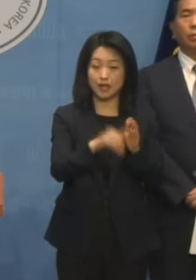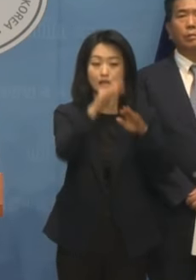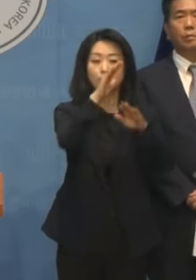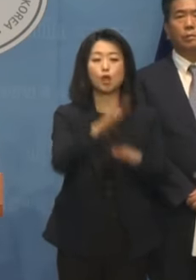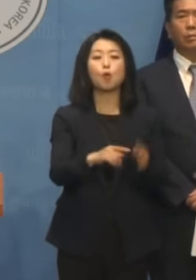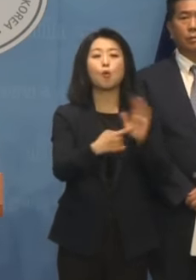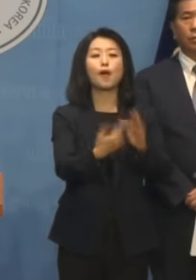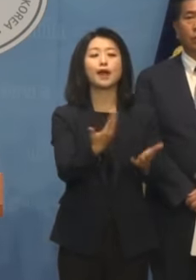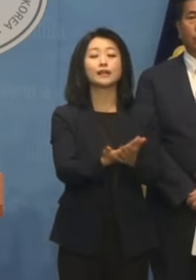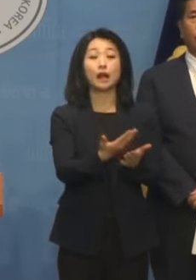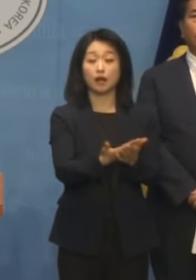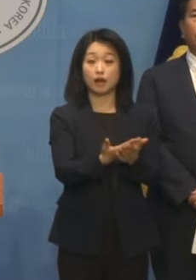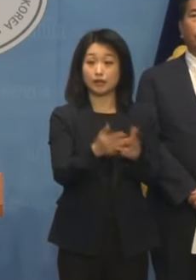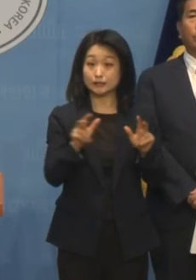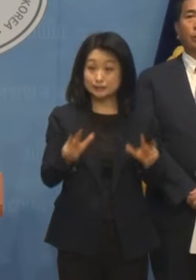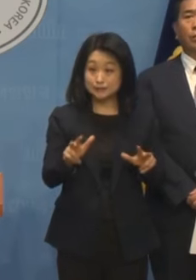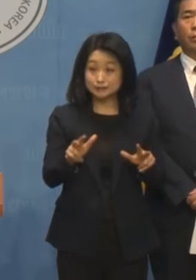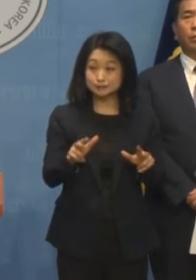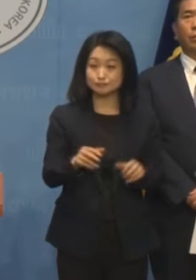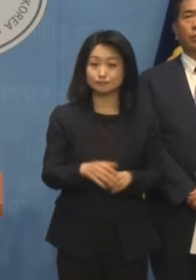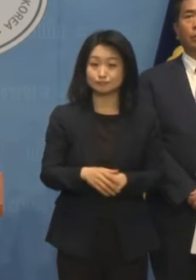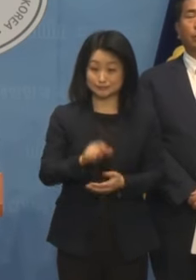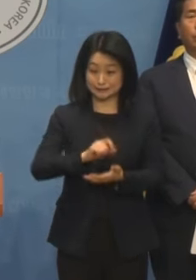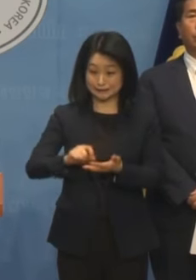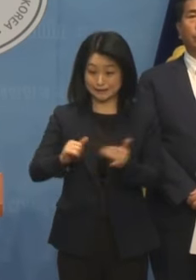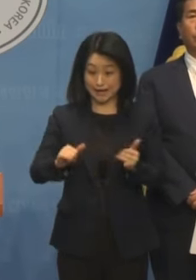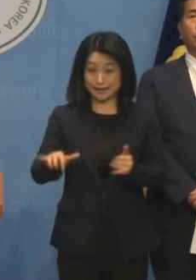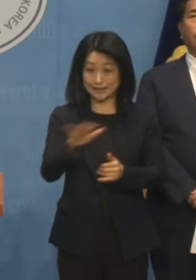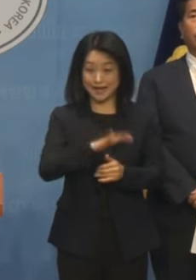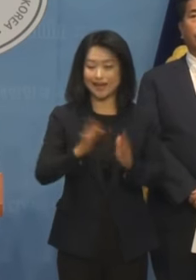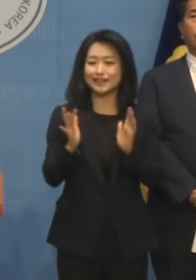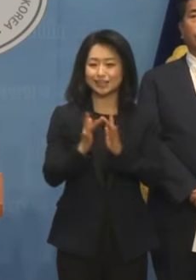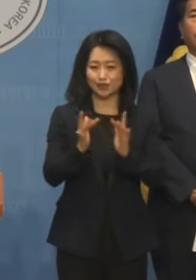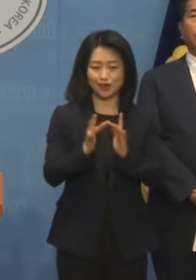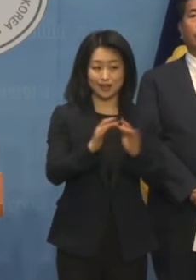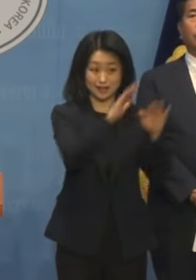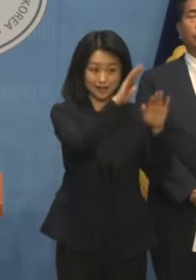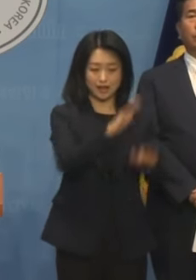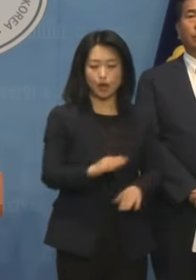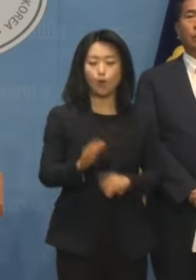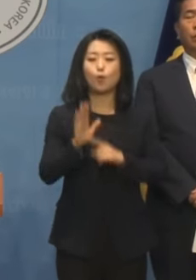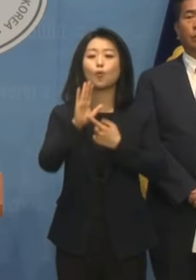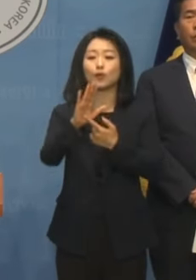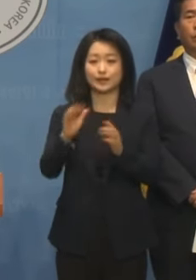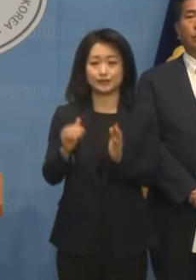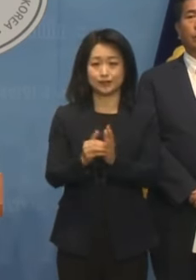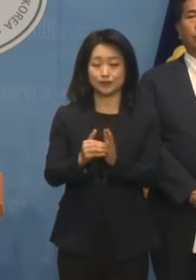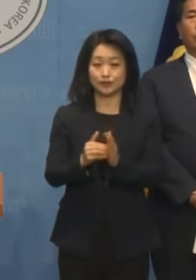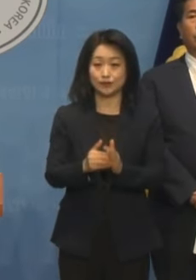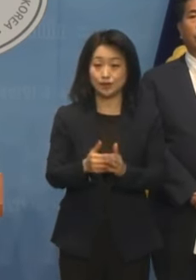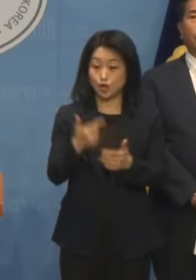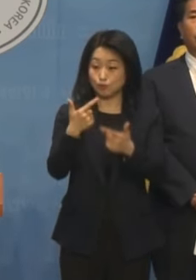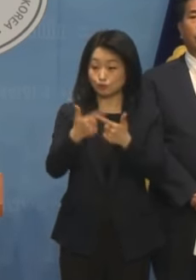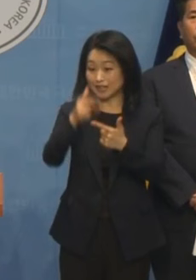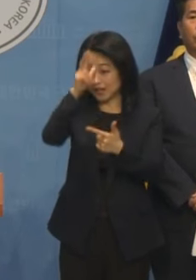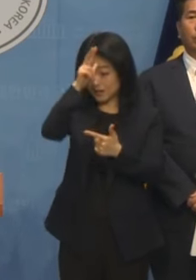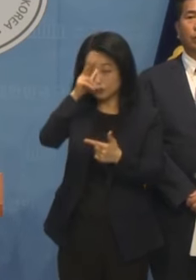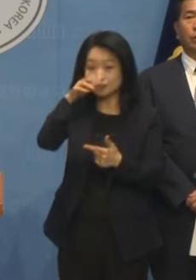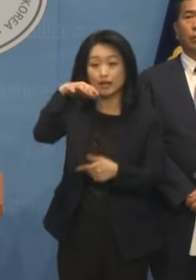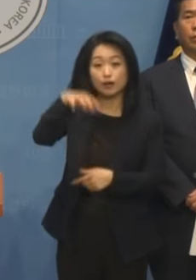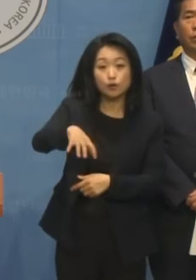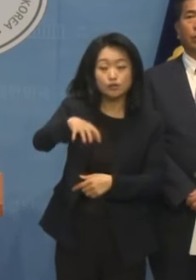공개를 요구하였고 지금은 언론 취재를 통해 인터넷에 공개되고 있습니다. 당시